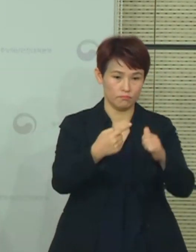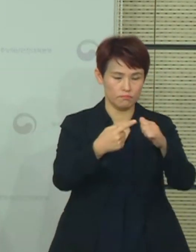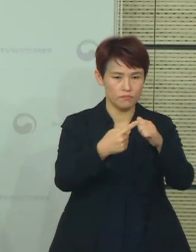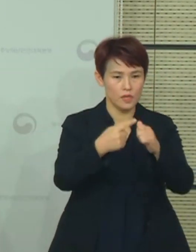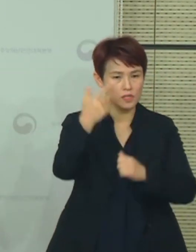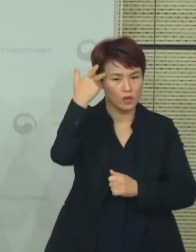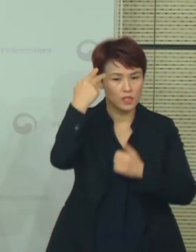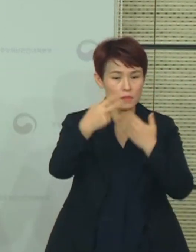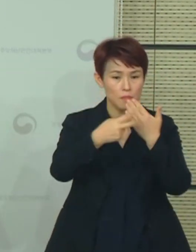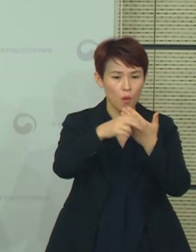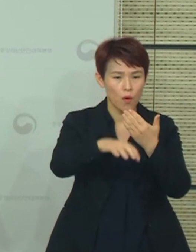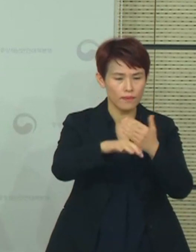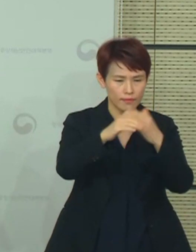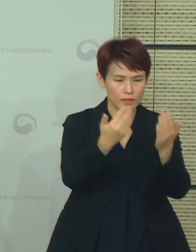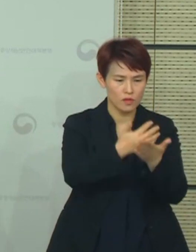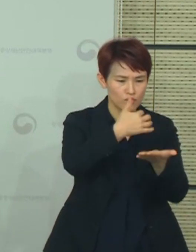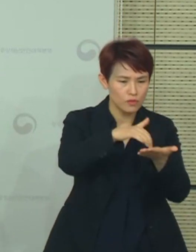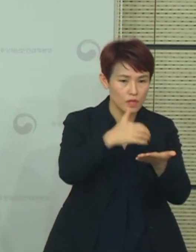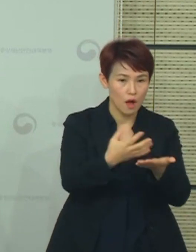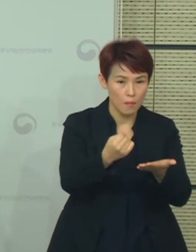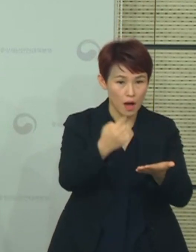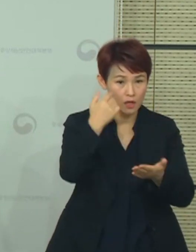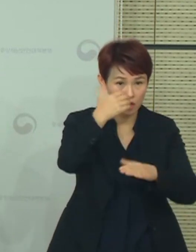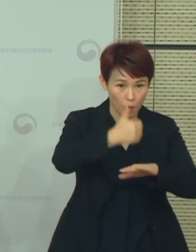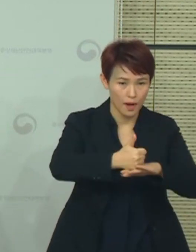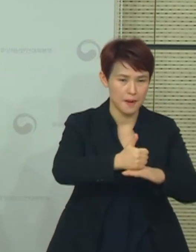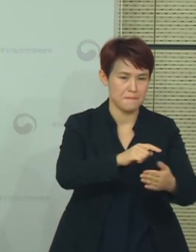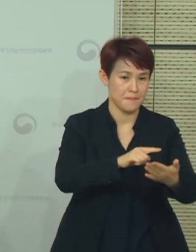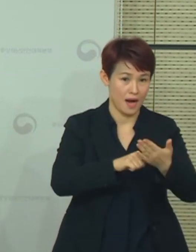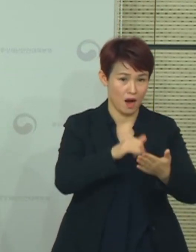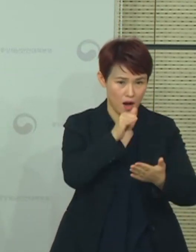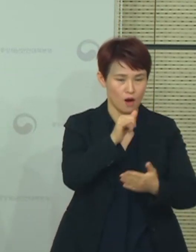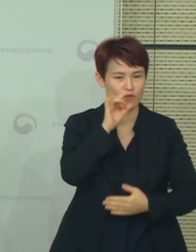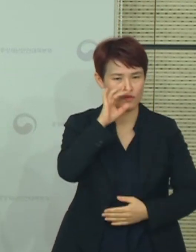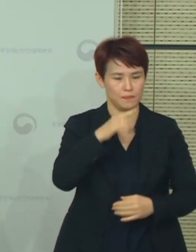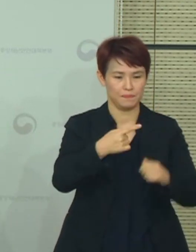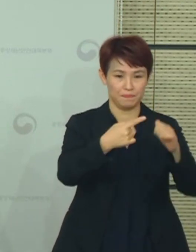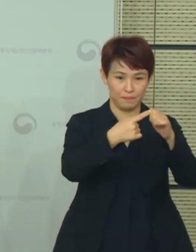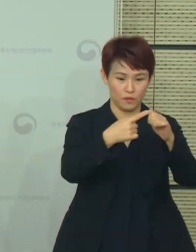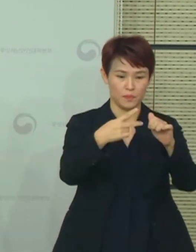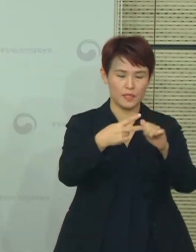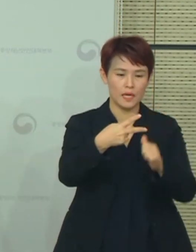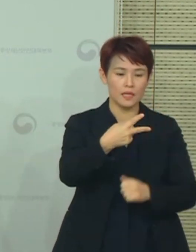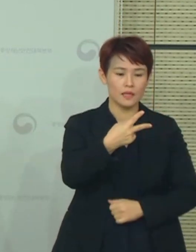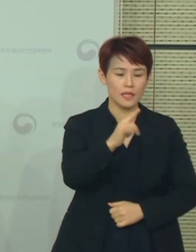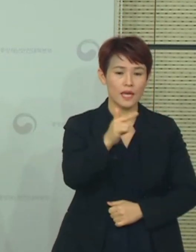결과 뭐 나온 거 있으면 설명 부탁드리고요. 두 번째는 대남병원 같은 경우에